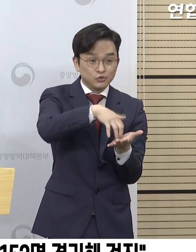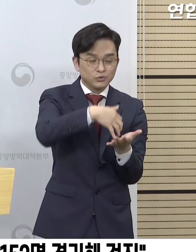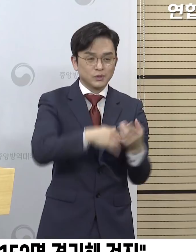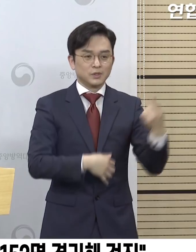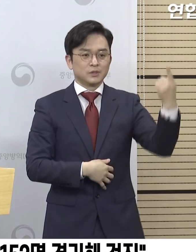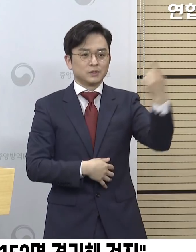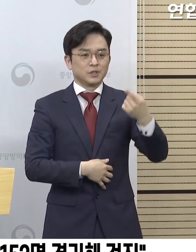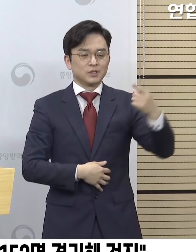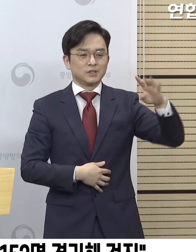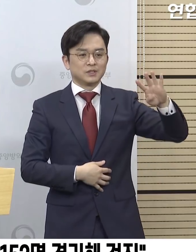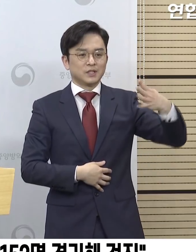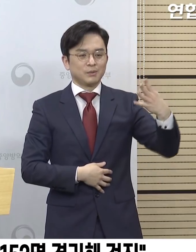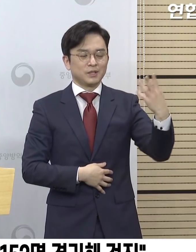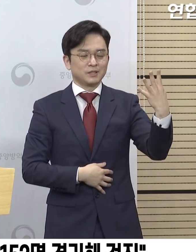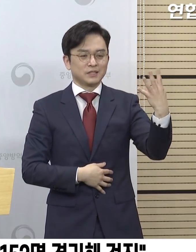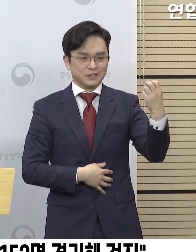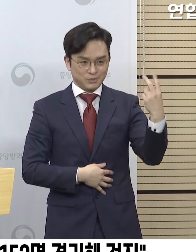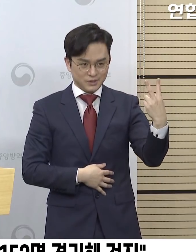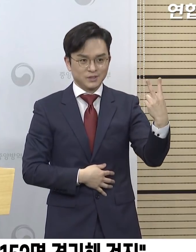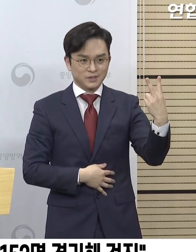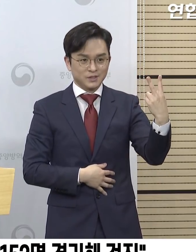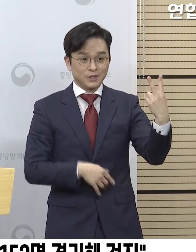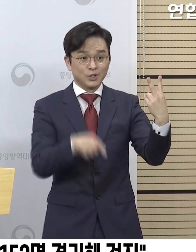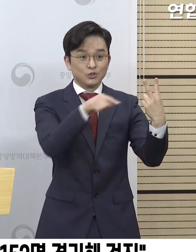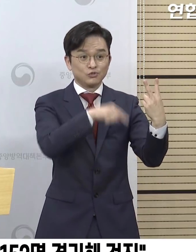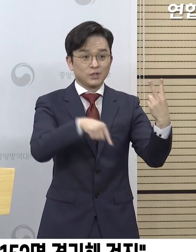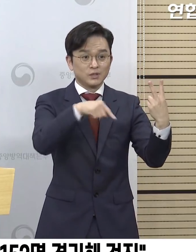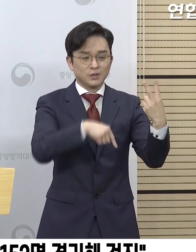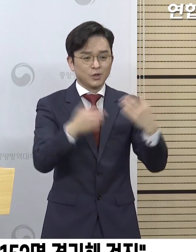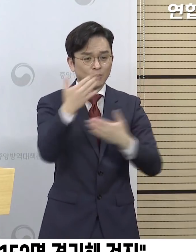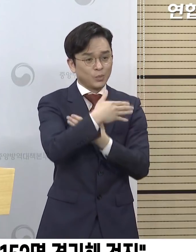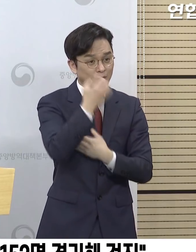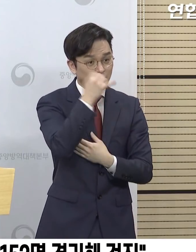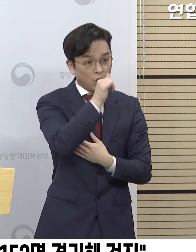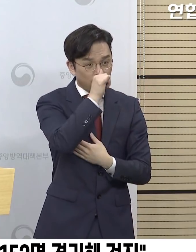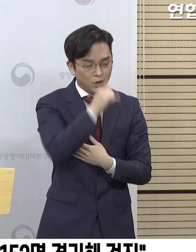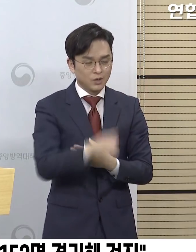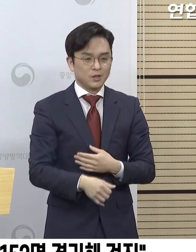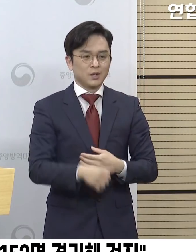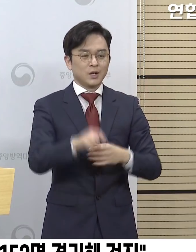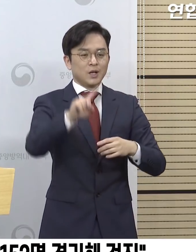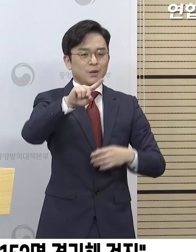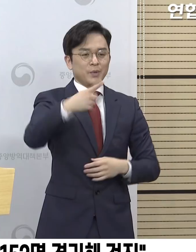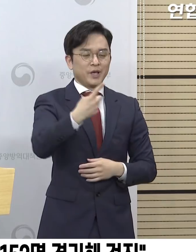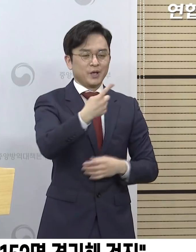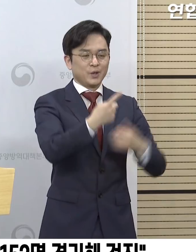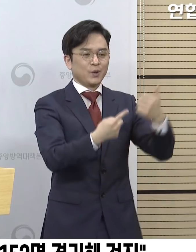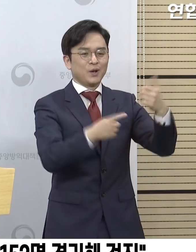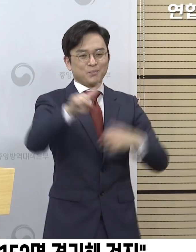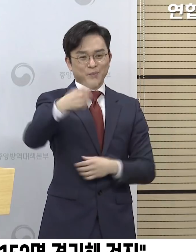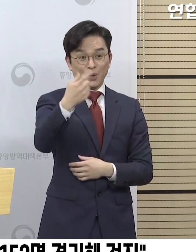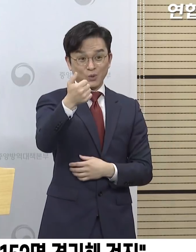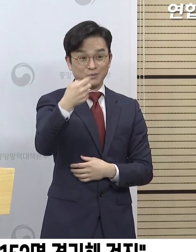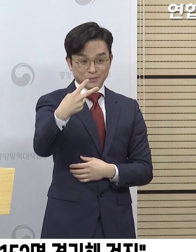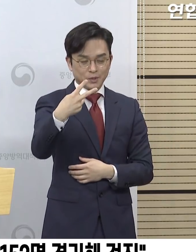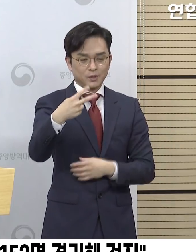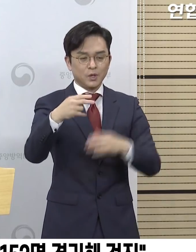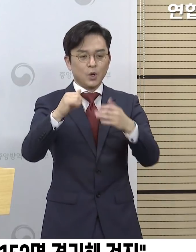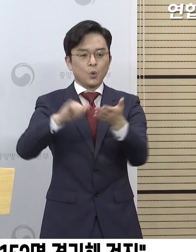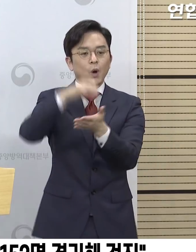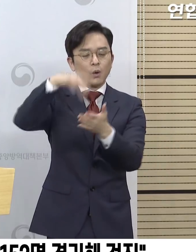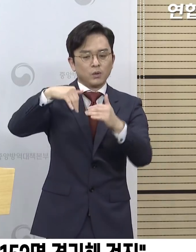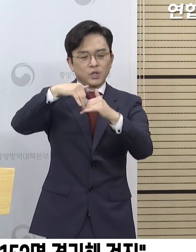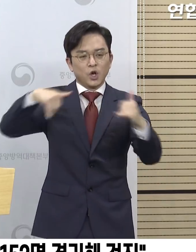수는 1,442명이었고 이 중 유증상자 152명은 공항의 격리시설에서 격리